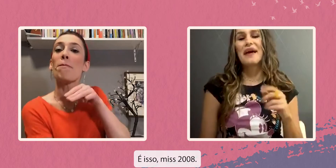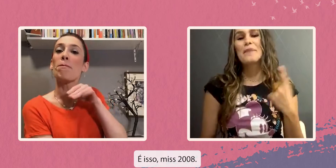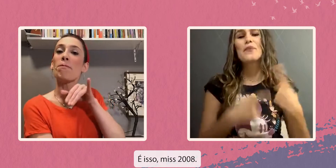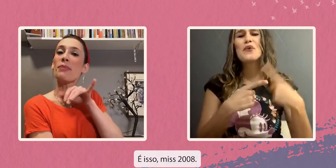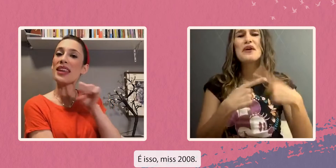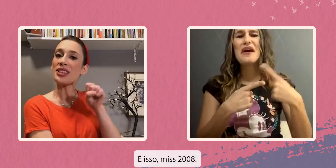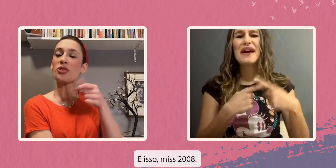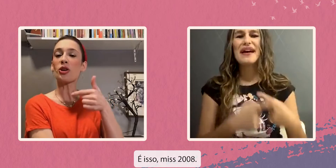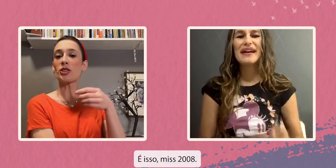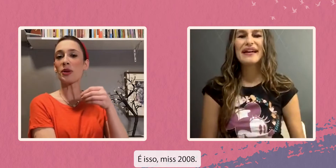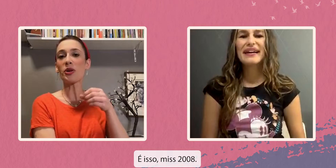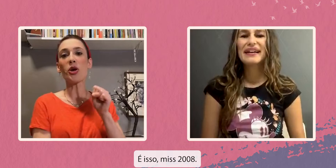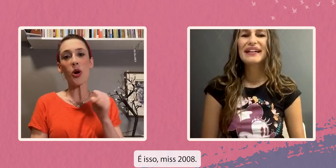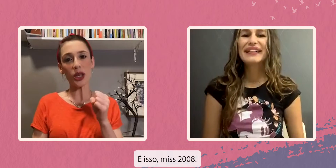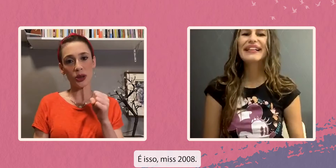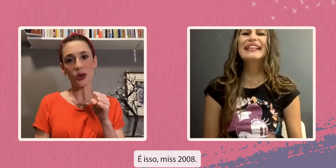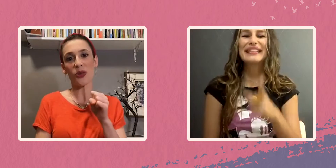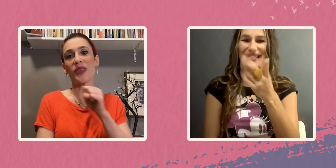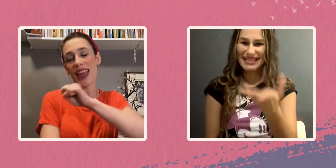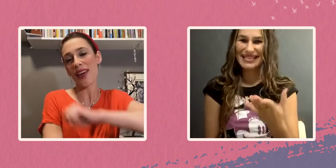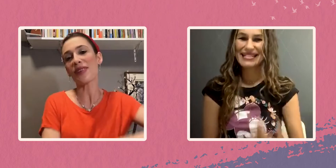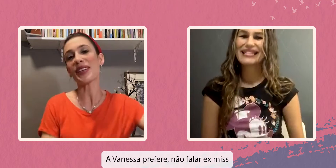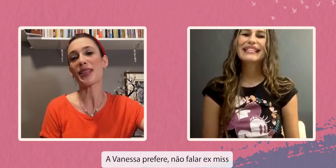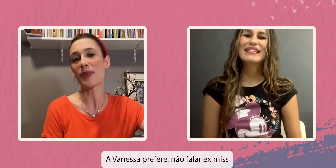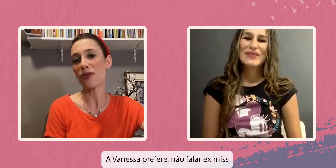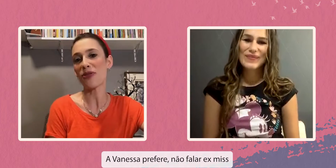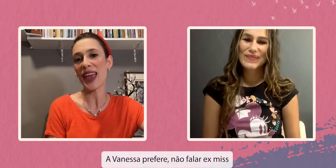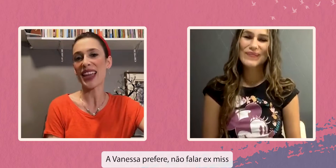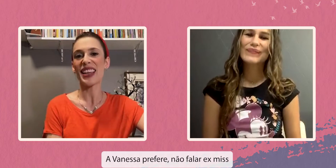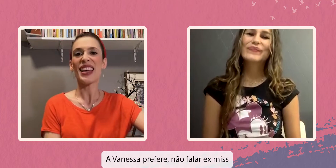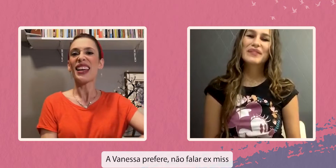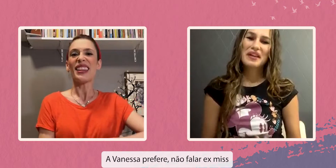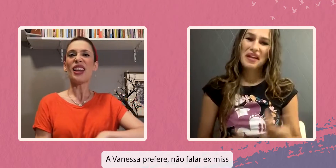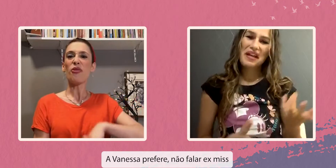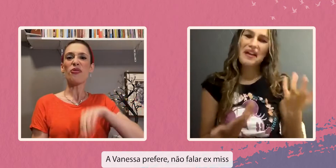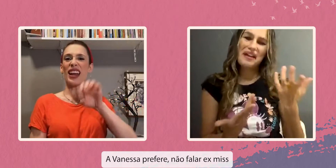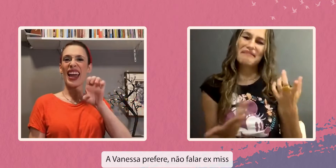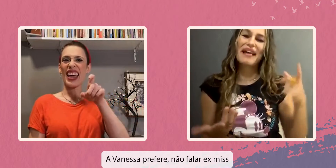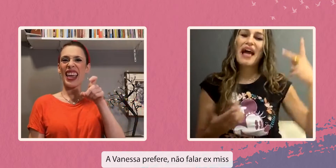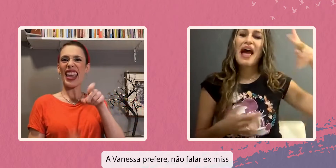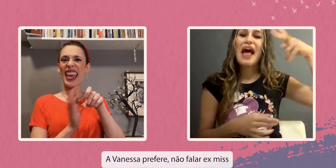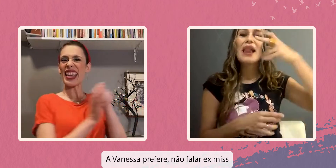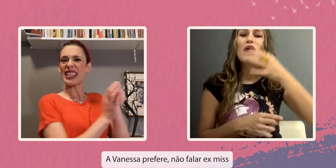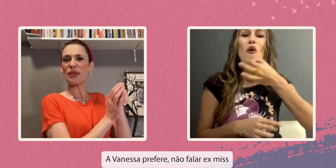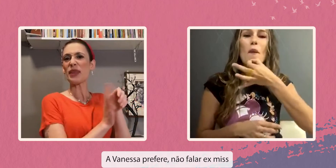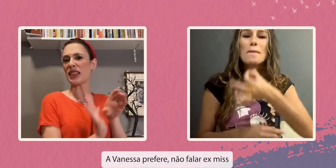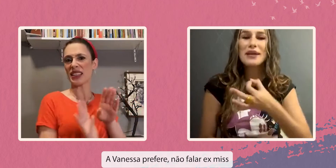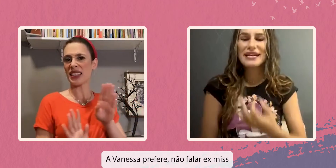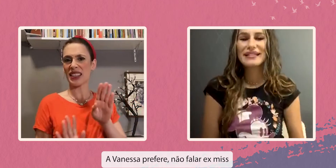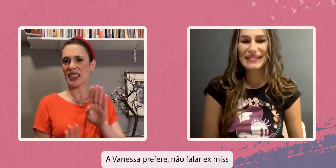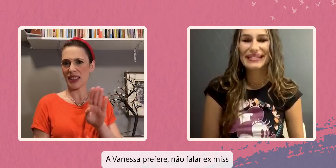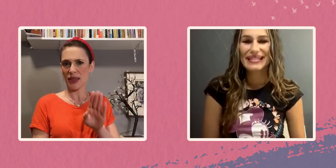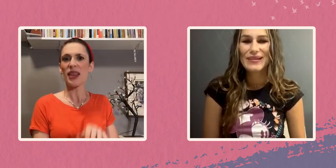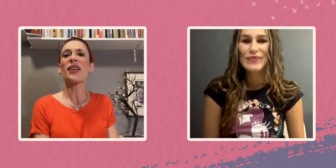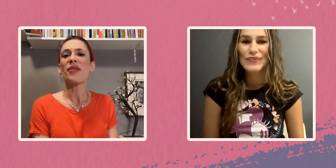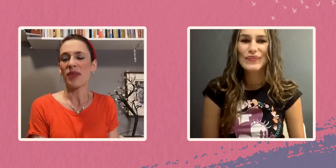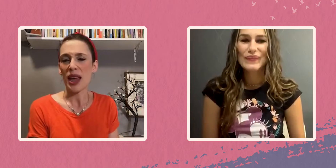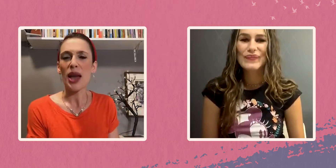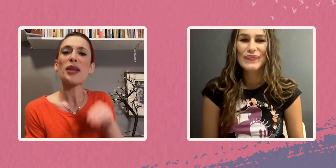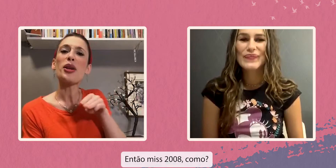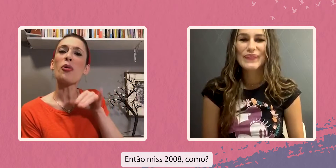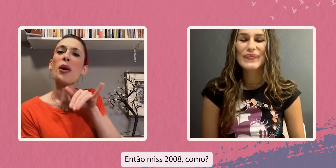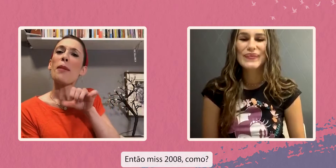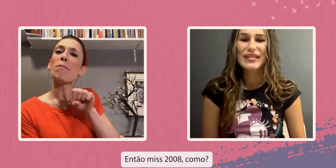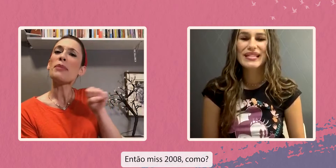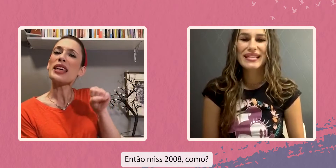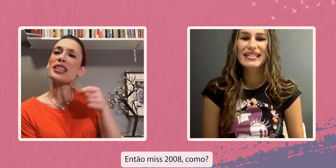isso, Miss do né? A Vanessa prefere não falar esses,